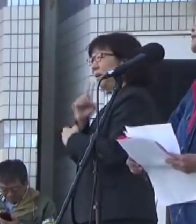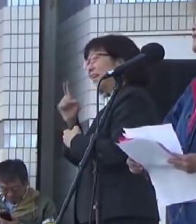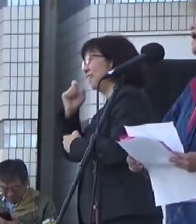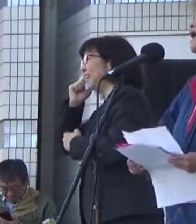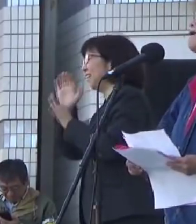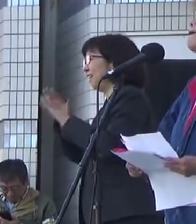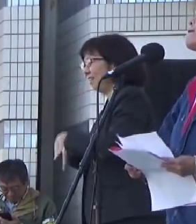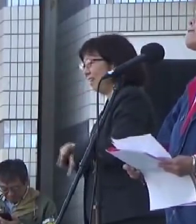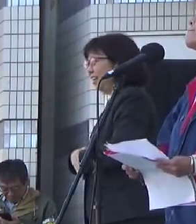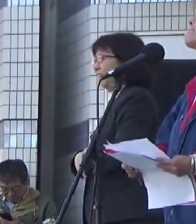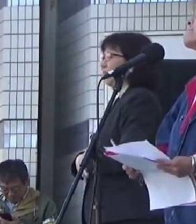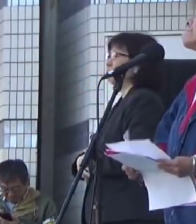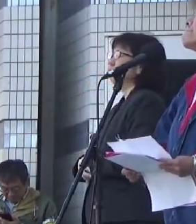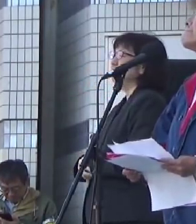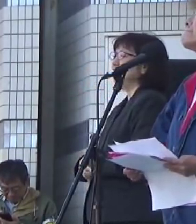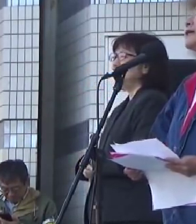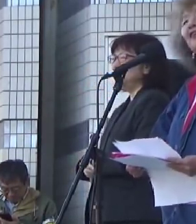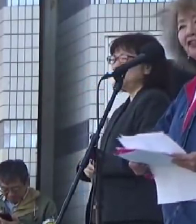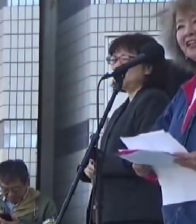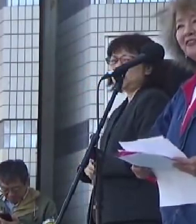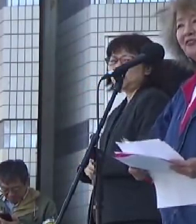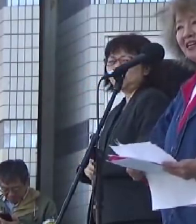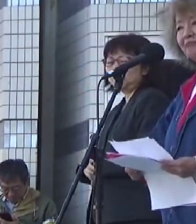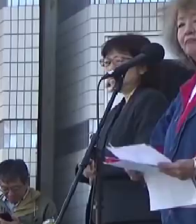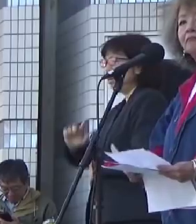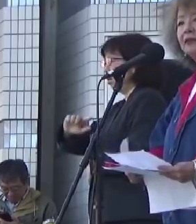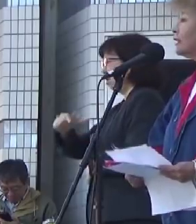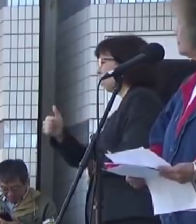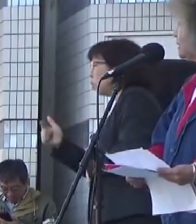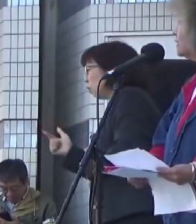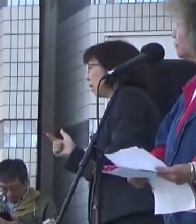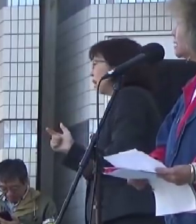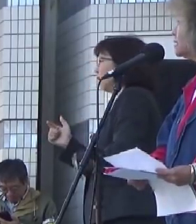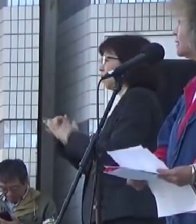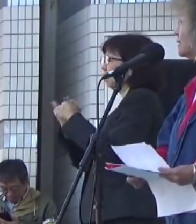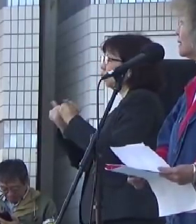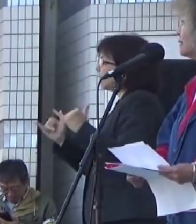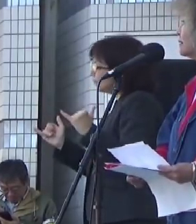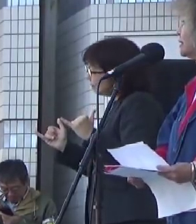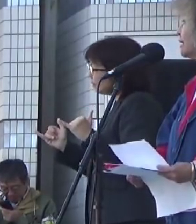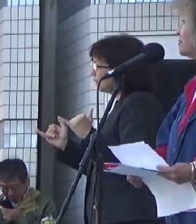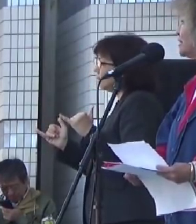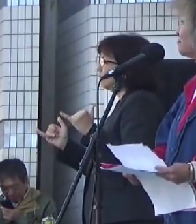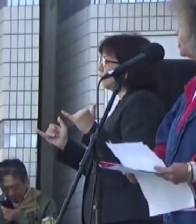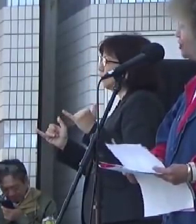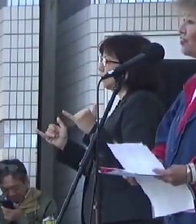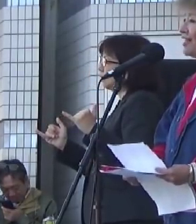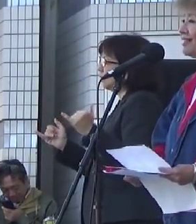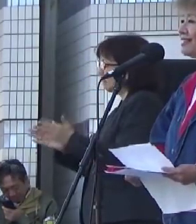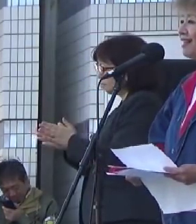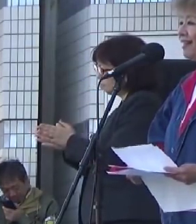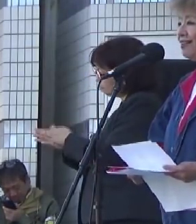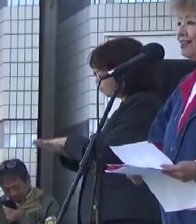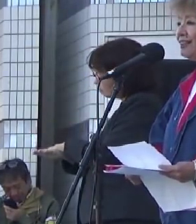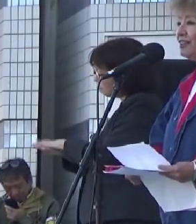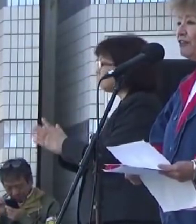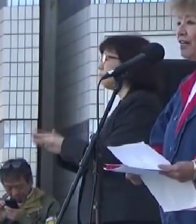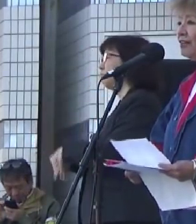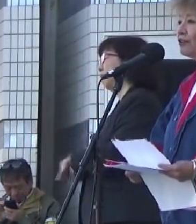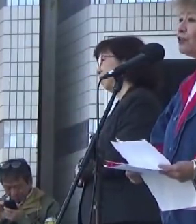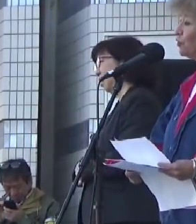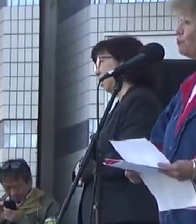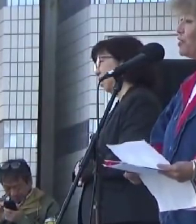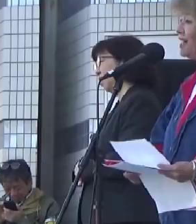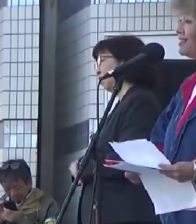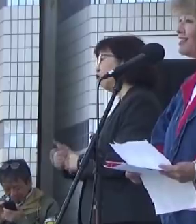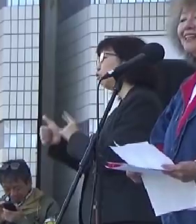自分がいますが、いろんな人がいなくなってます。淵上さんもそうです。私が